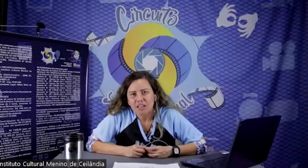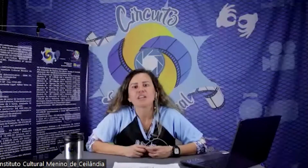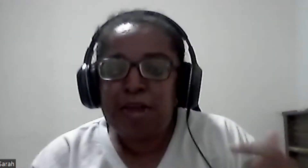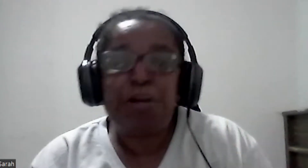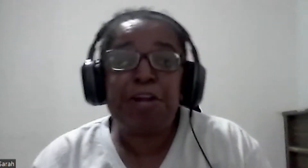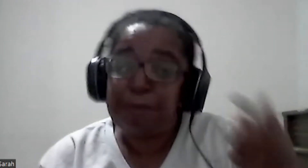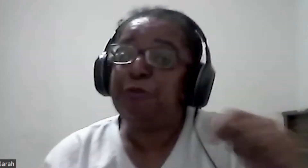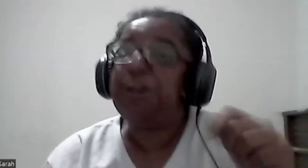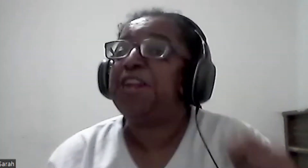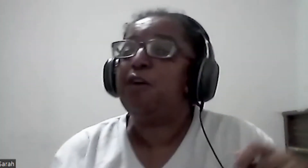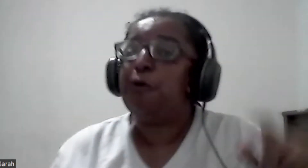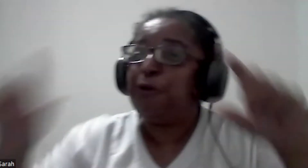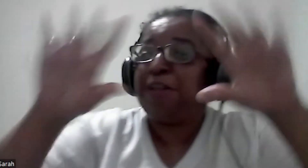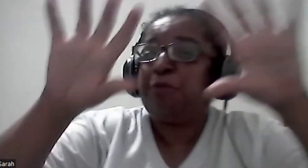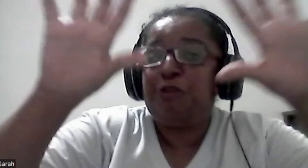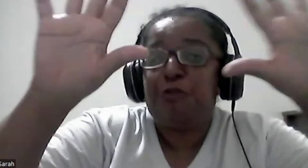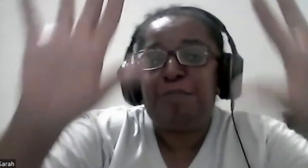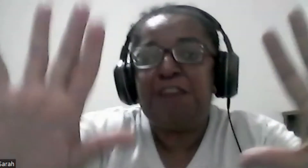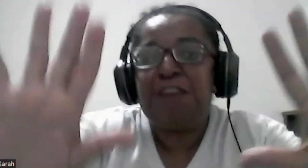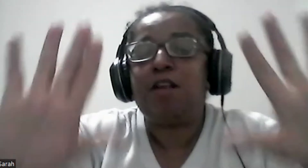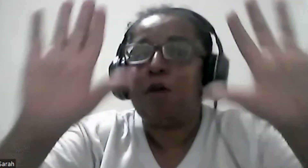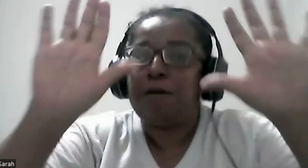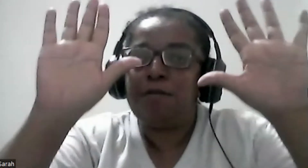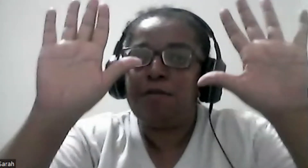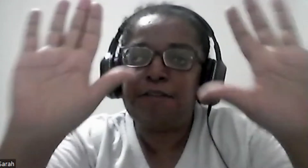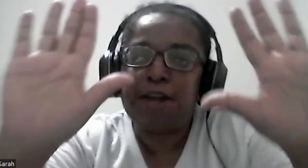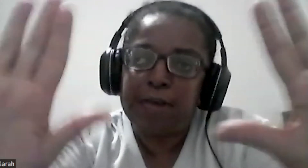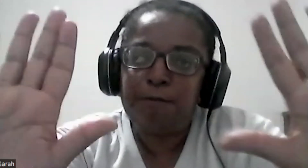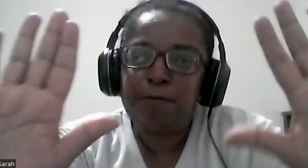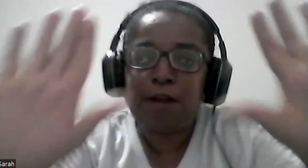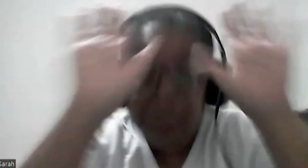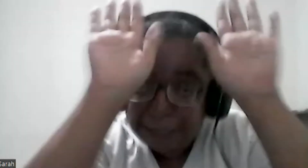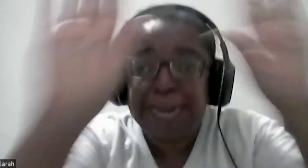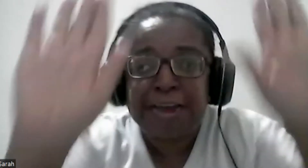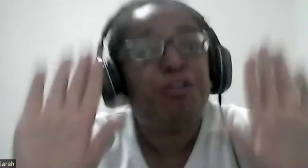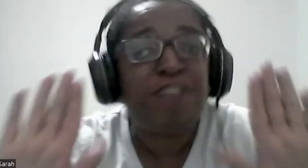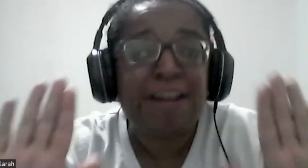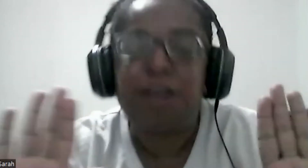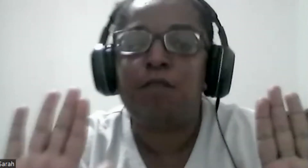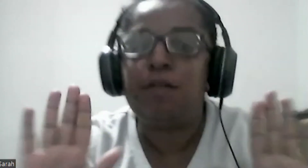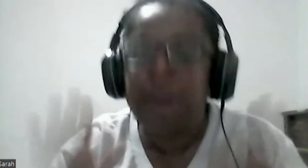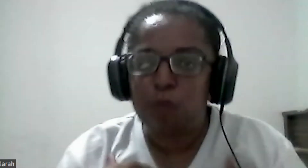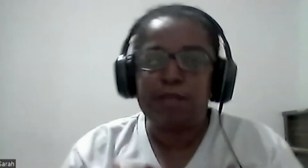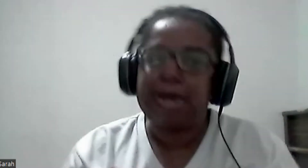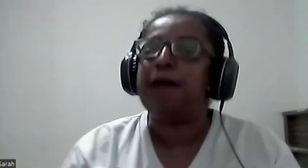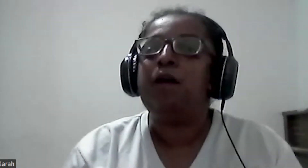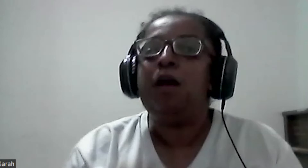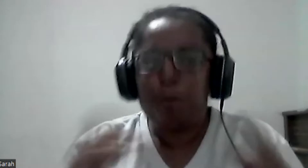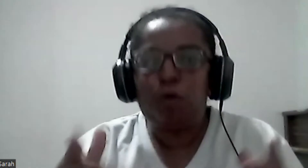Mas mãe mesmo disse. Olhou assim, botou no espelho e disse, olha, está vendo aqui? Quem é que você está vendo? Eu, Sara.